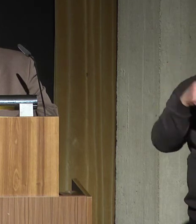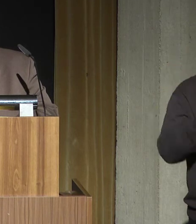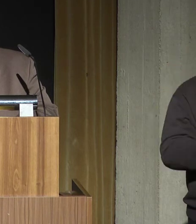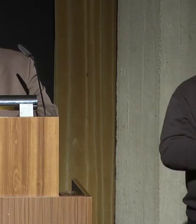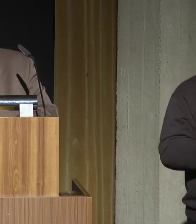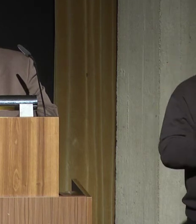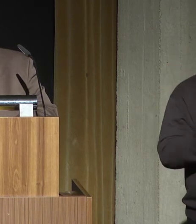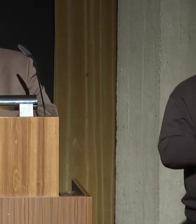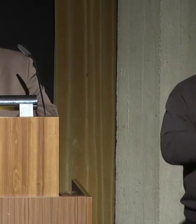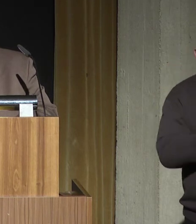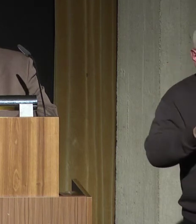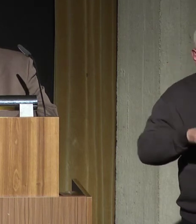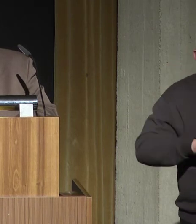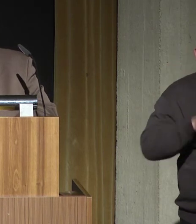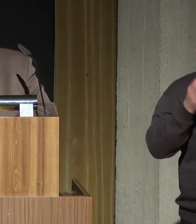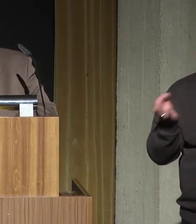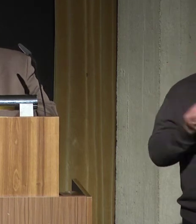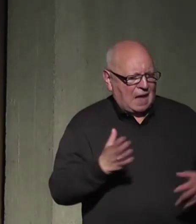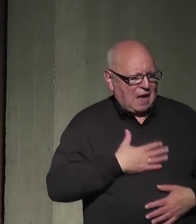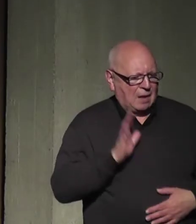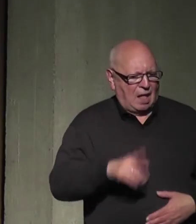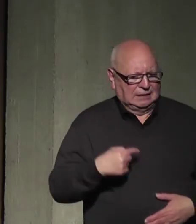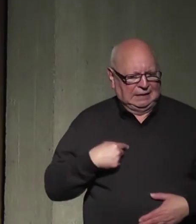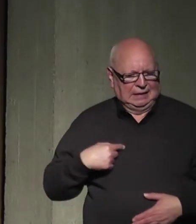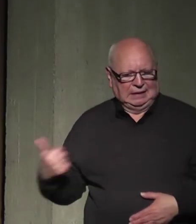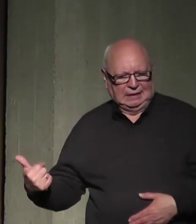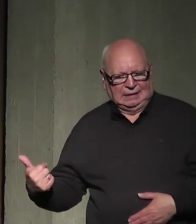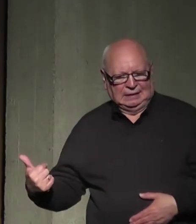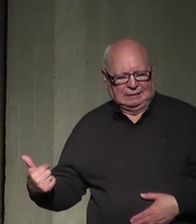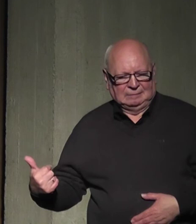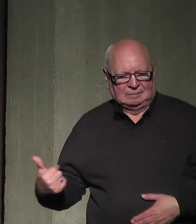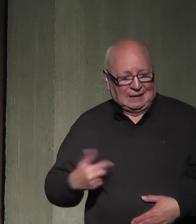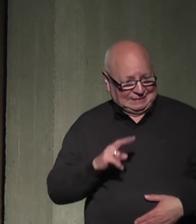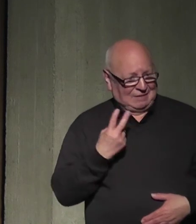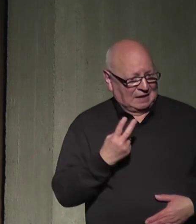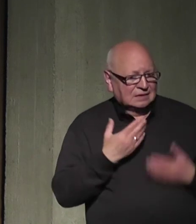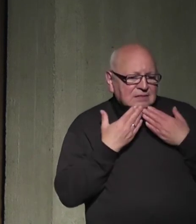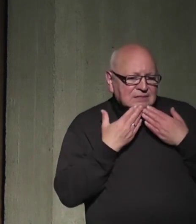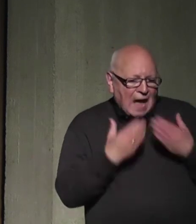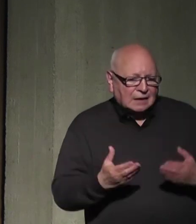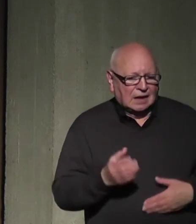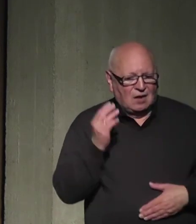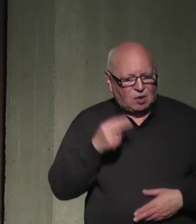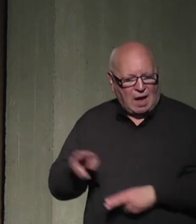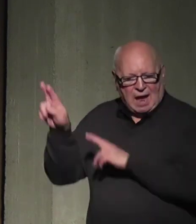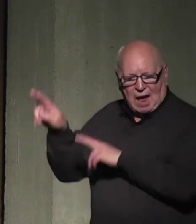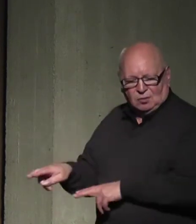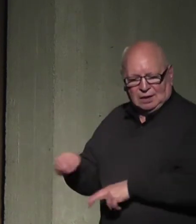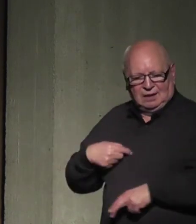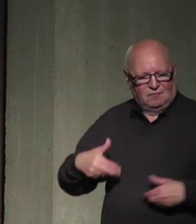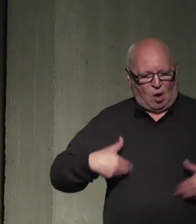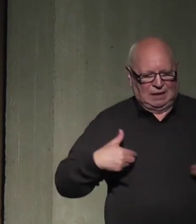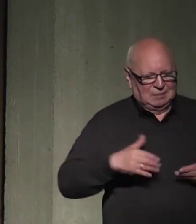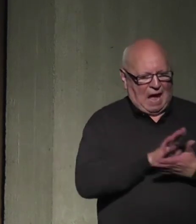so bestimmt andere, die mehr getan haben als ich. Der zweite, danke für die Auszeichnung, ich freue